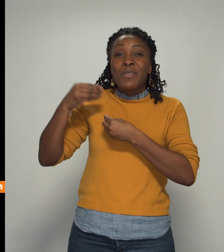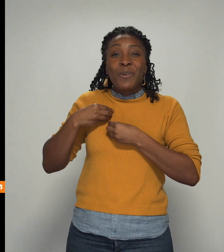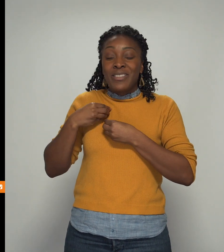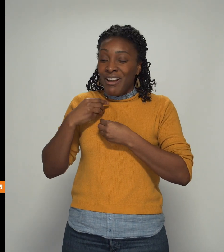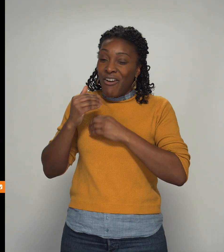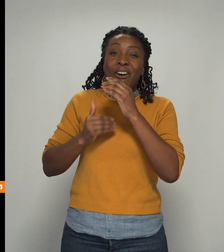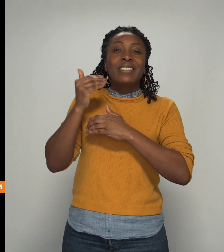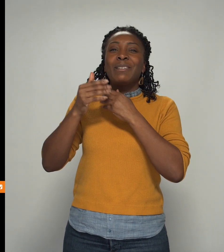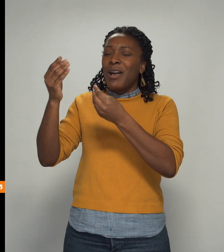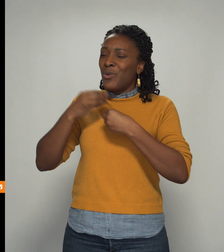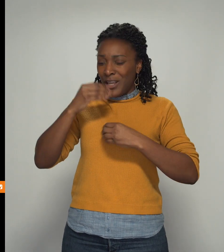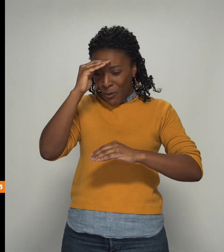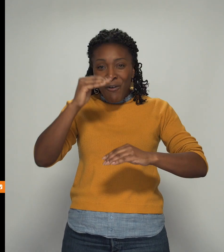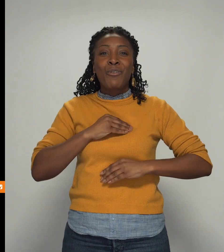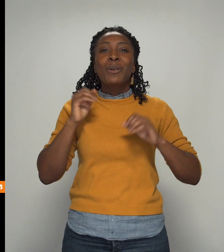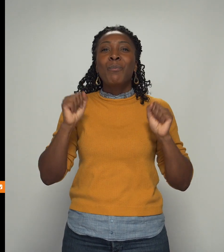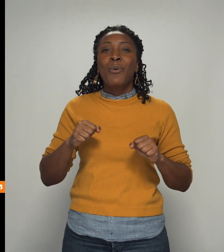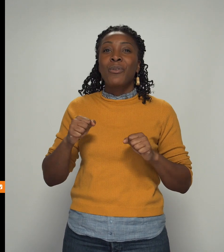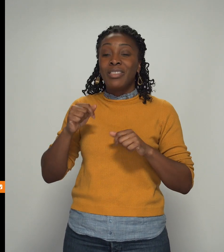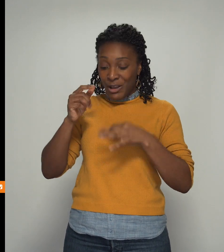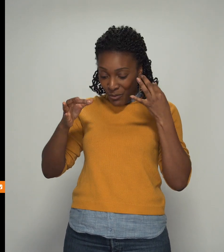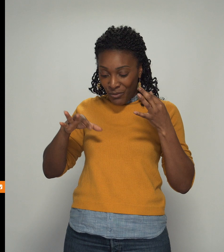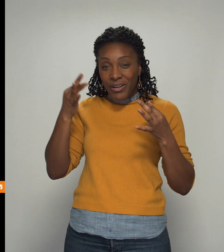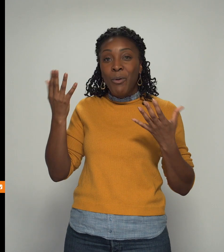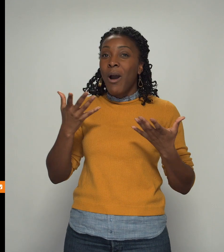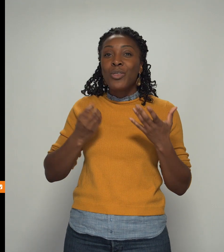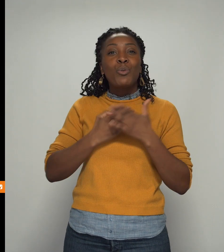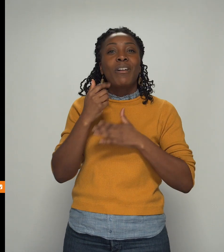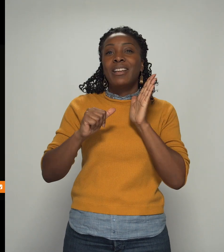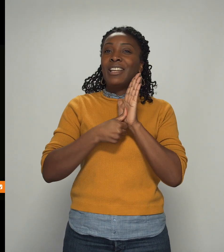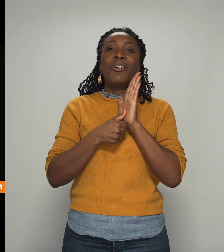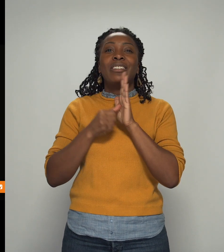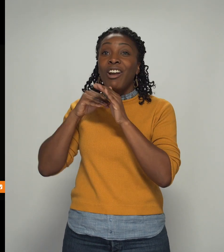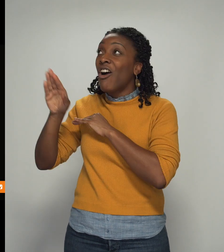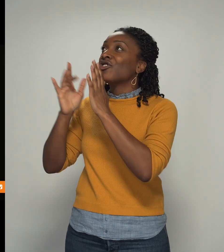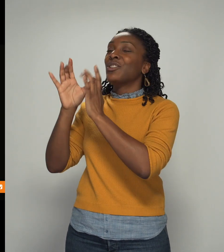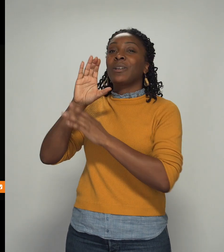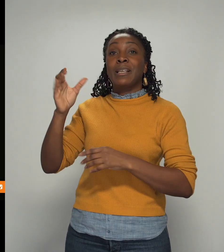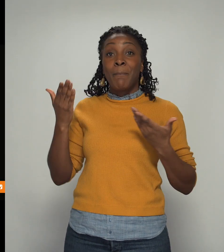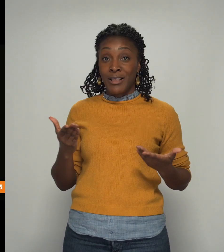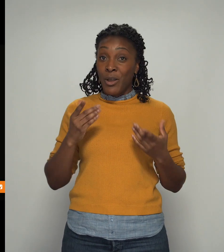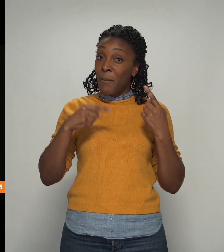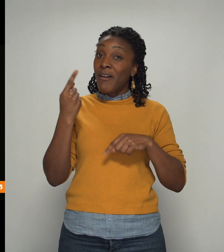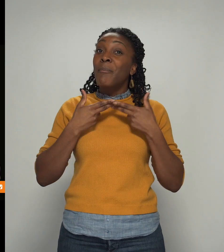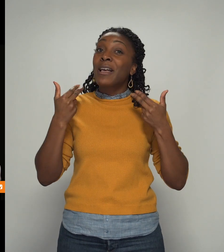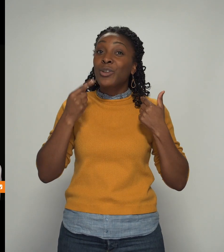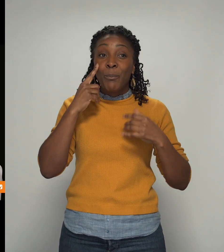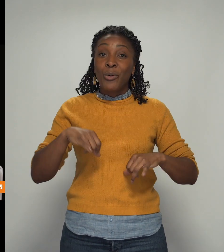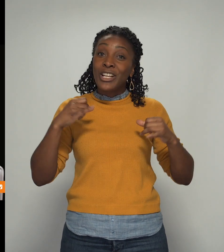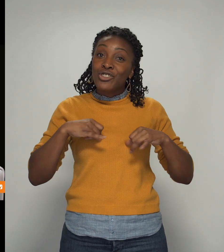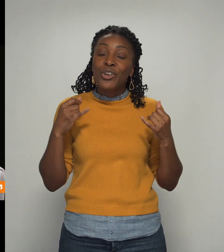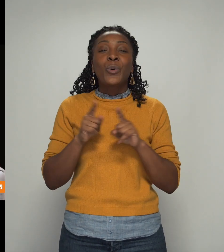grandir, m'a redonné confiance en soi. J'ai découvert ma nouvelle identité en Christ. Je suis devenu quelqu'un qui aide les jeunes, un pasteur de jeunesse et aujourd'hui